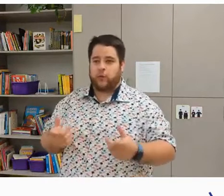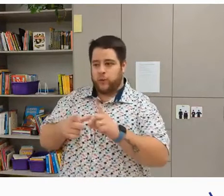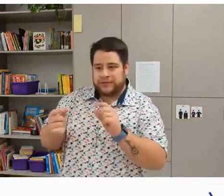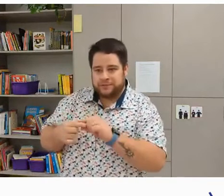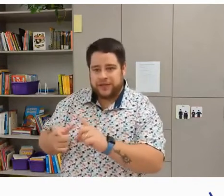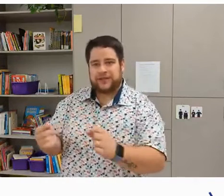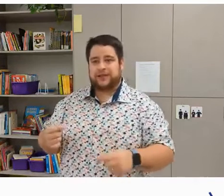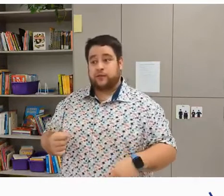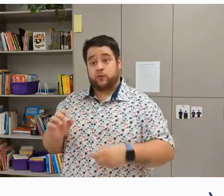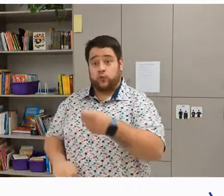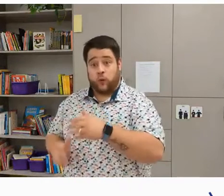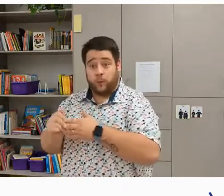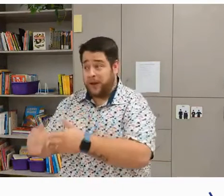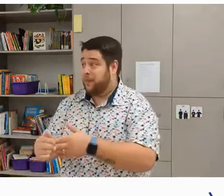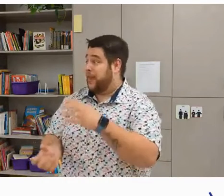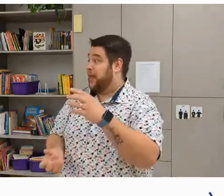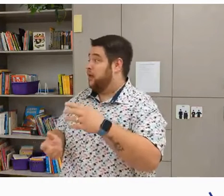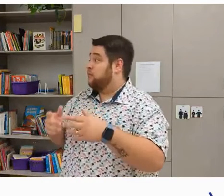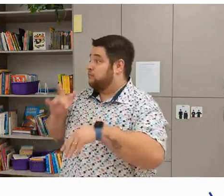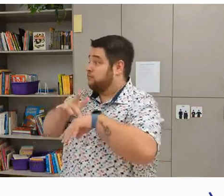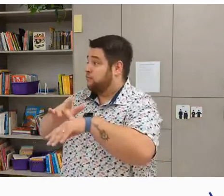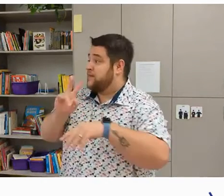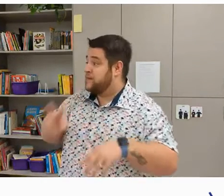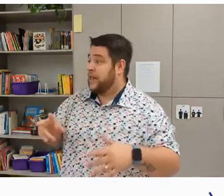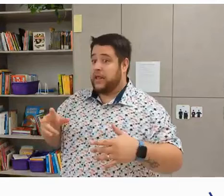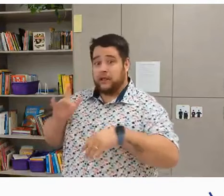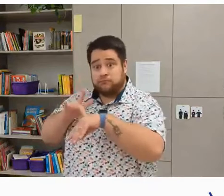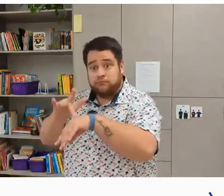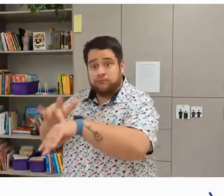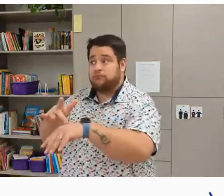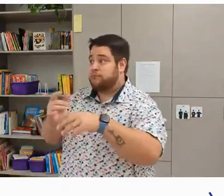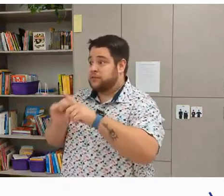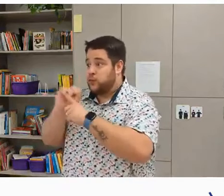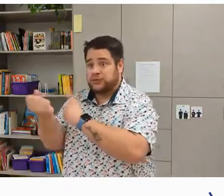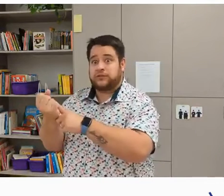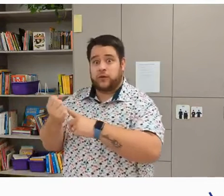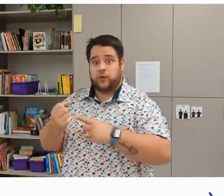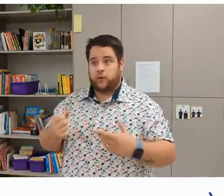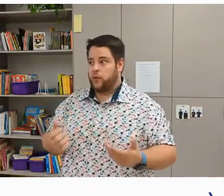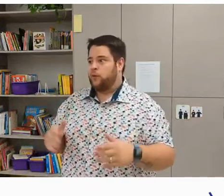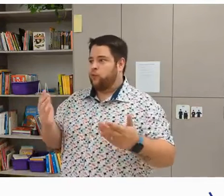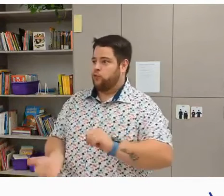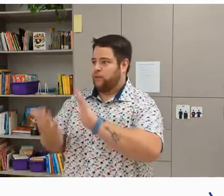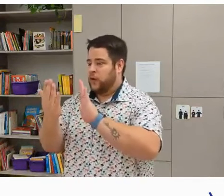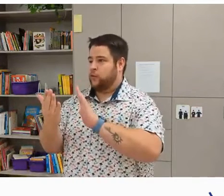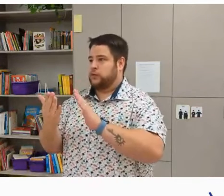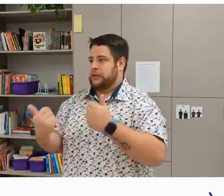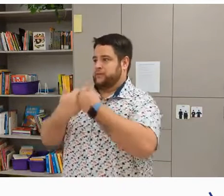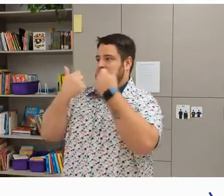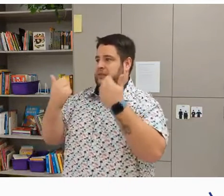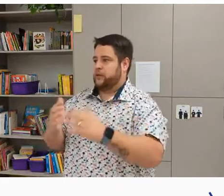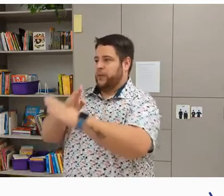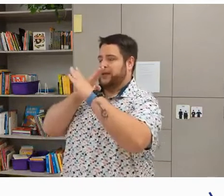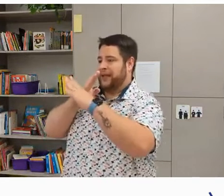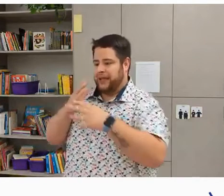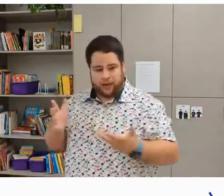des situations concrètes de la vie quotidienne, où est-ce qu'on rencontre des barrières, où on doit, comment ils doivent être conscients pour pouvoir s'adapter